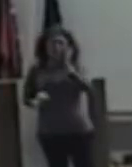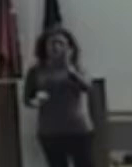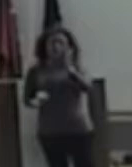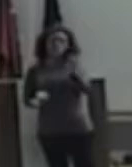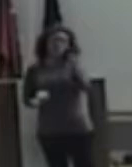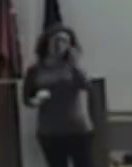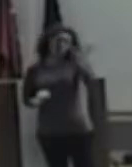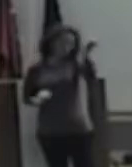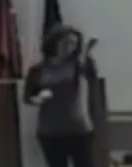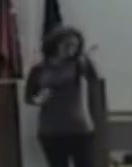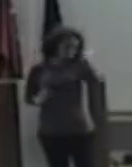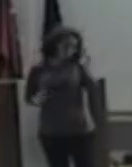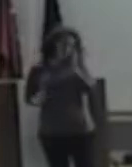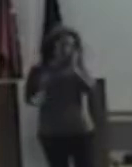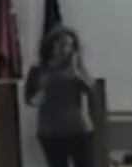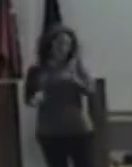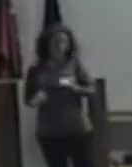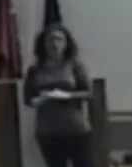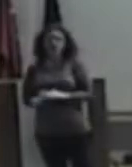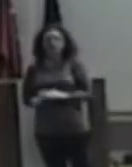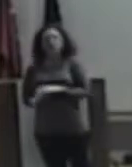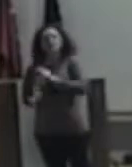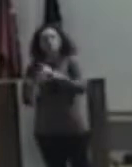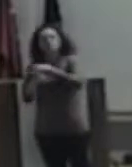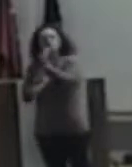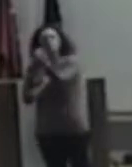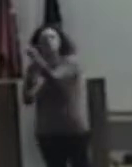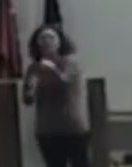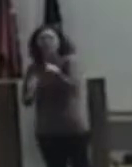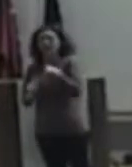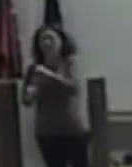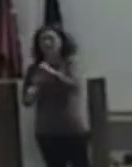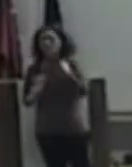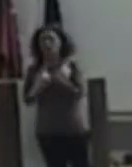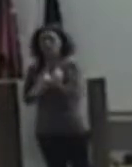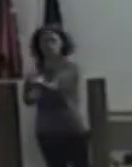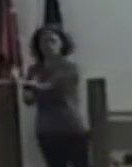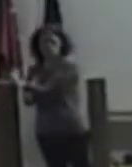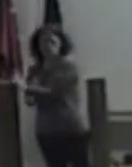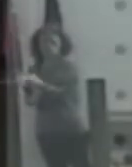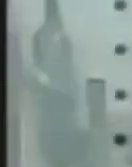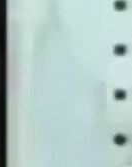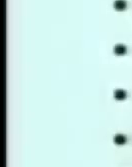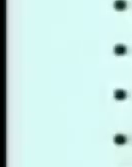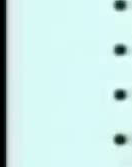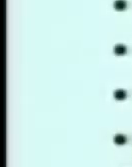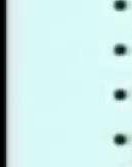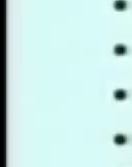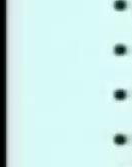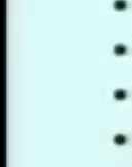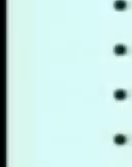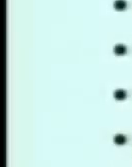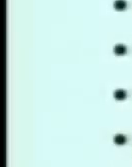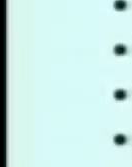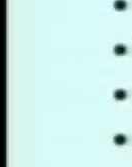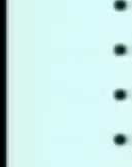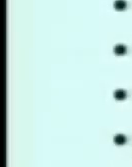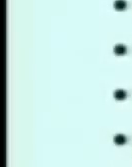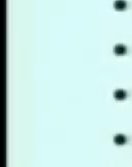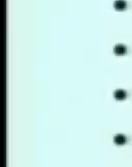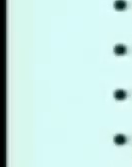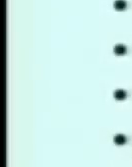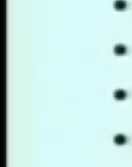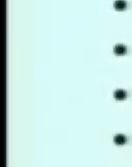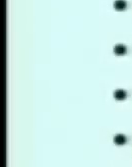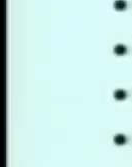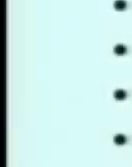otros. Hay otros y hasta se puede llegar a individualizar. Pero la cuestión importante creo que es utilizar un